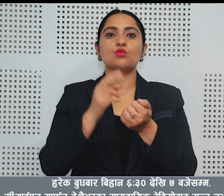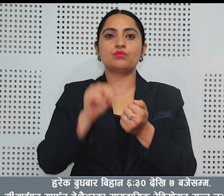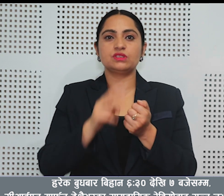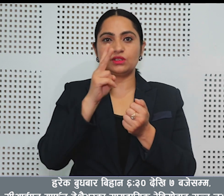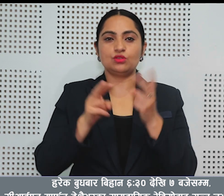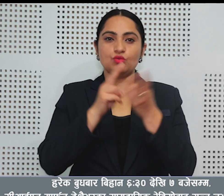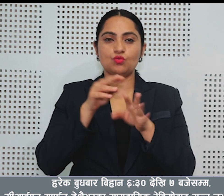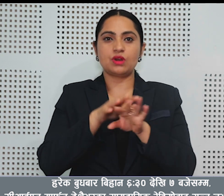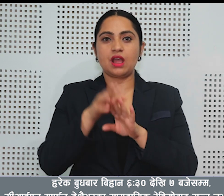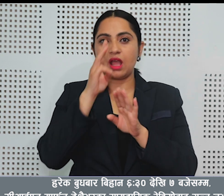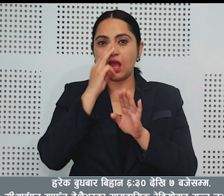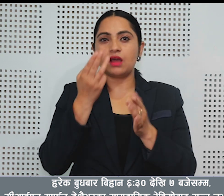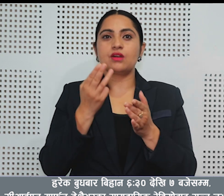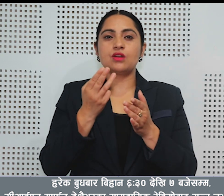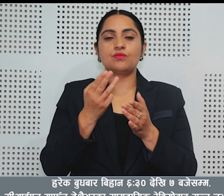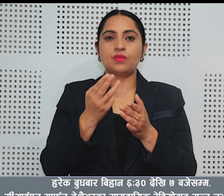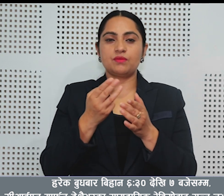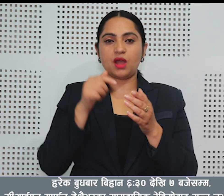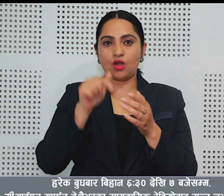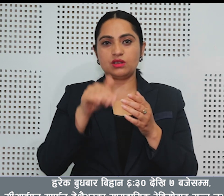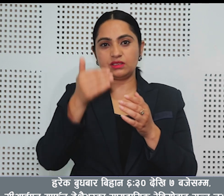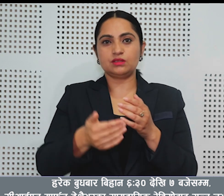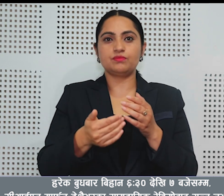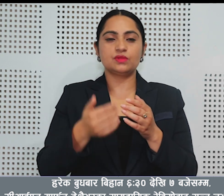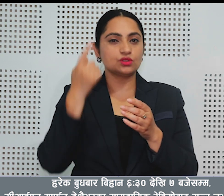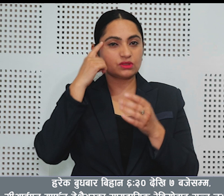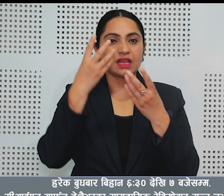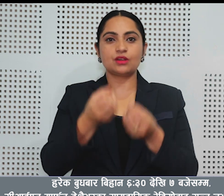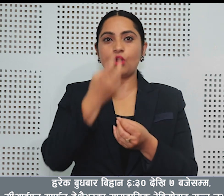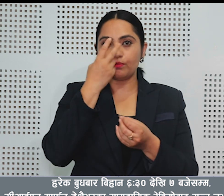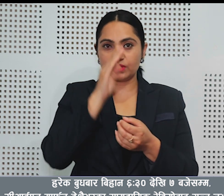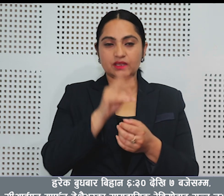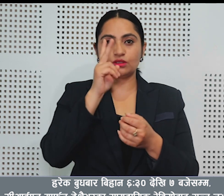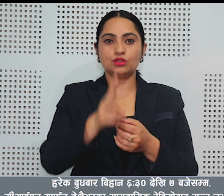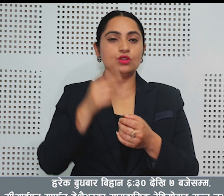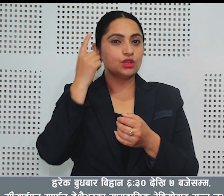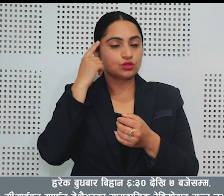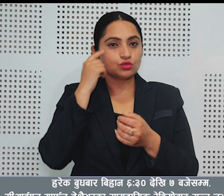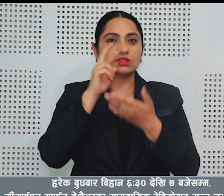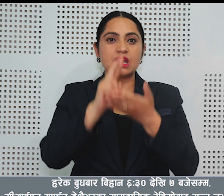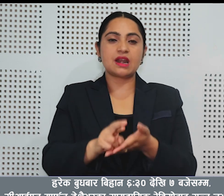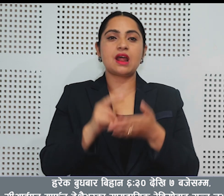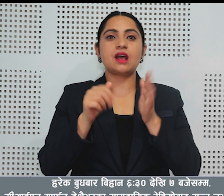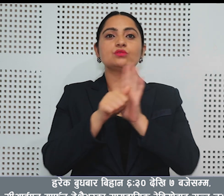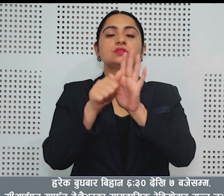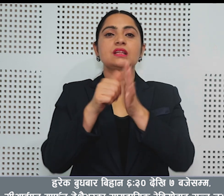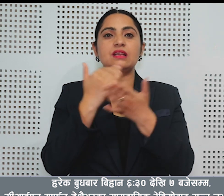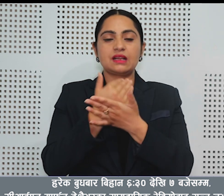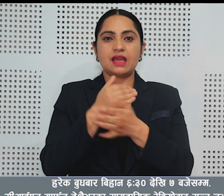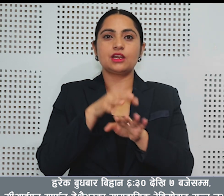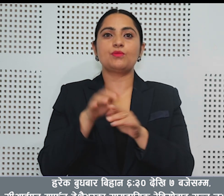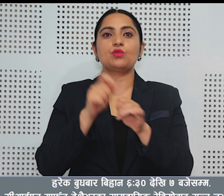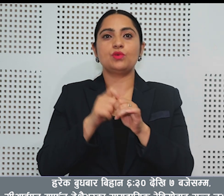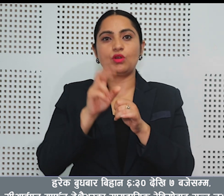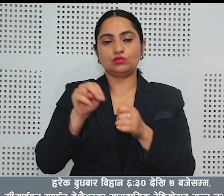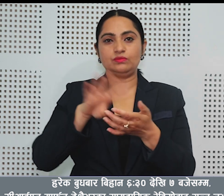चाहिँ अझै पनि ग्यापै देखेको छ। त्यसपछि आएर हामीले राहत तथा उद्धारका कुराहरू गर्छौँ अनि तथ्याङ्क